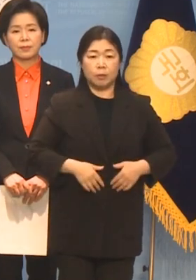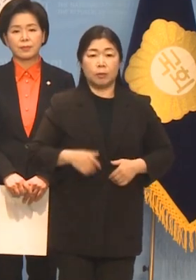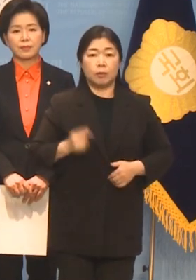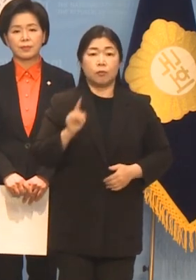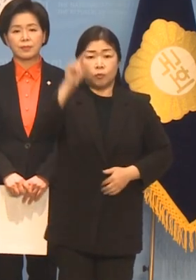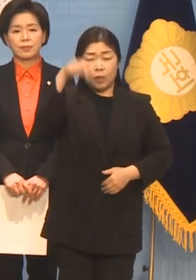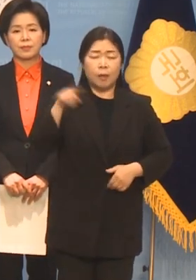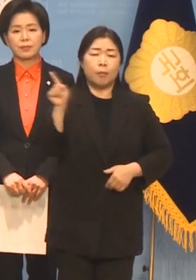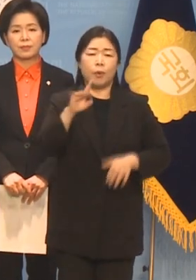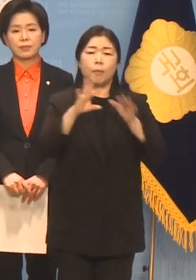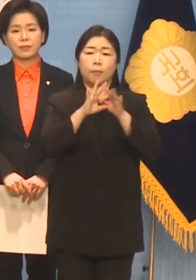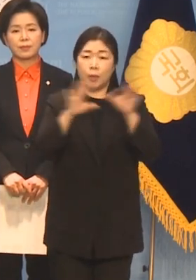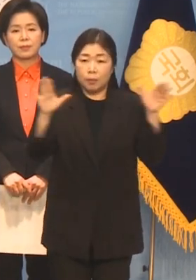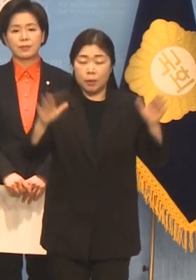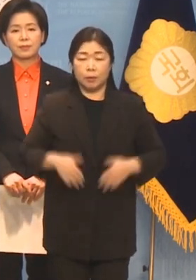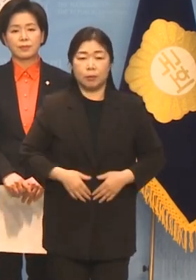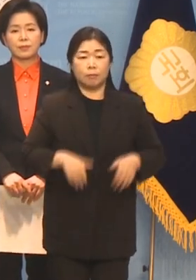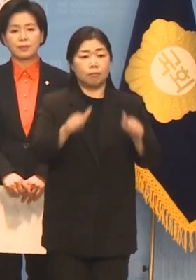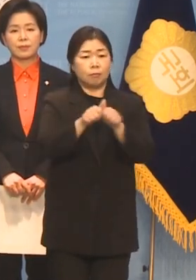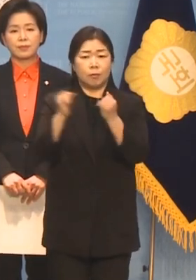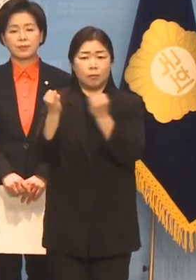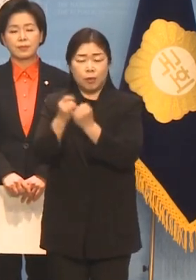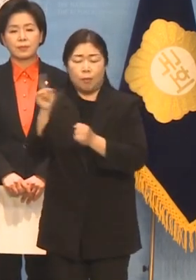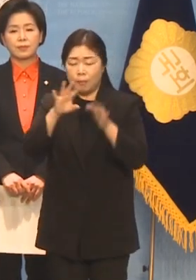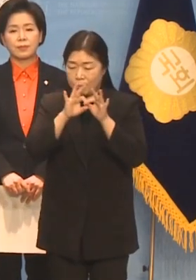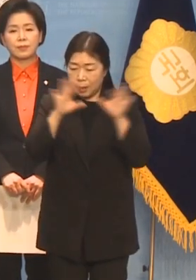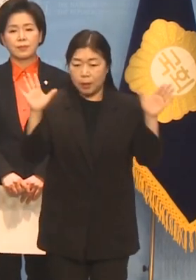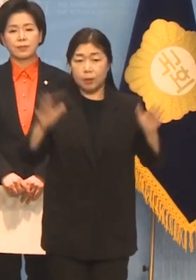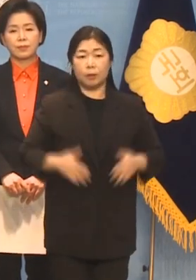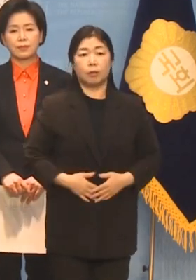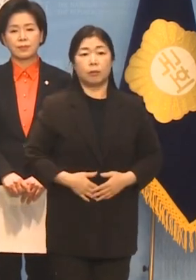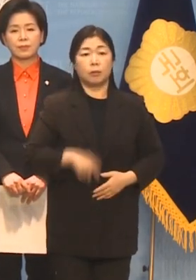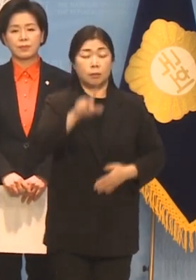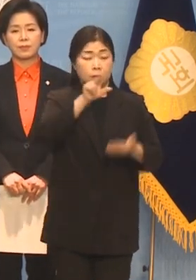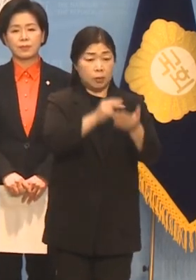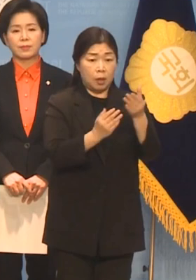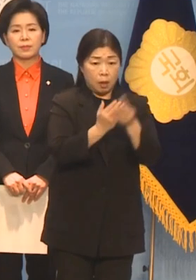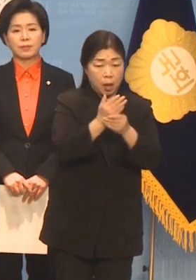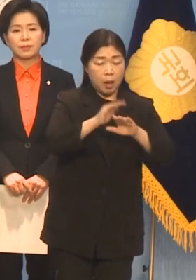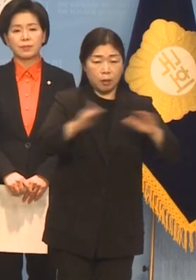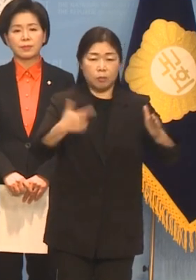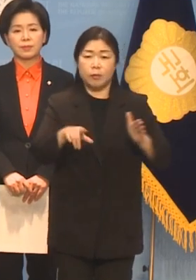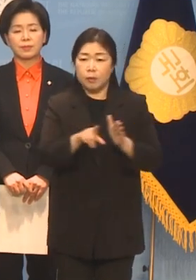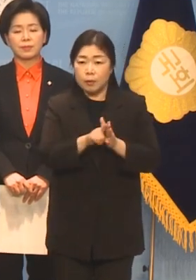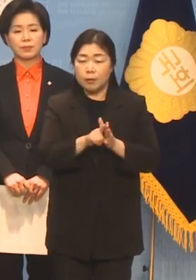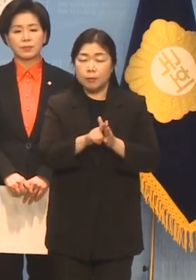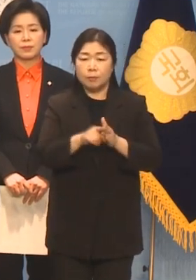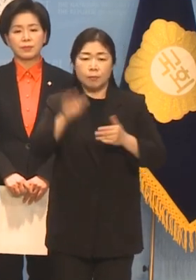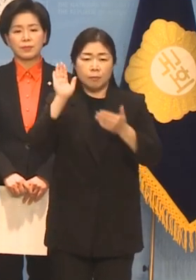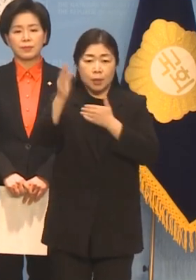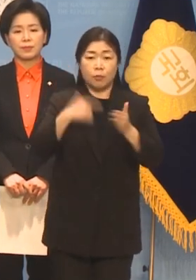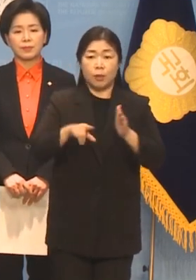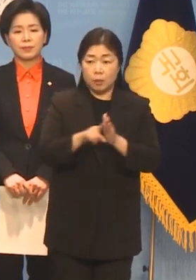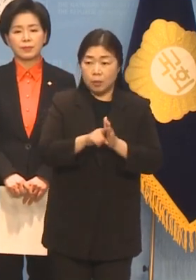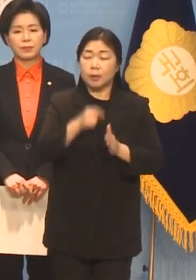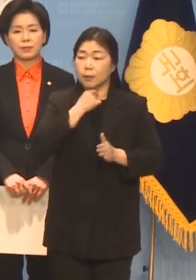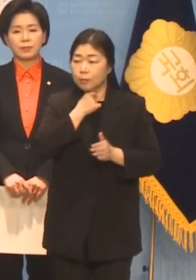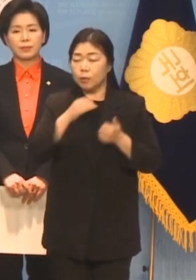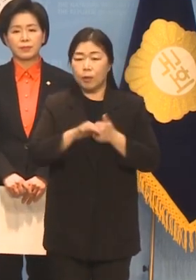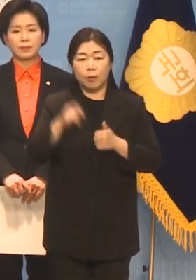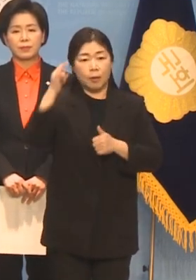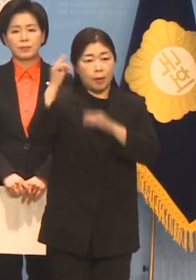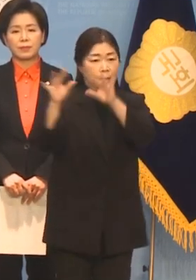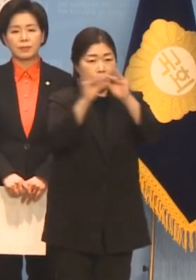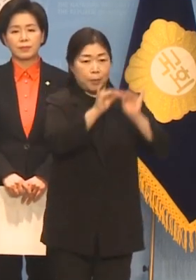어떻든 상관없습니다. 어두운 현실을 극복하고 밝은 미래로 가겠다는 의지만 있다면 모두 다